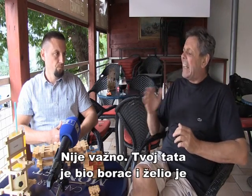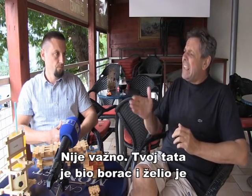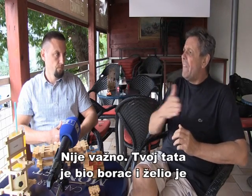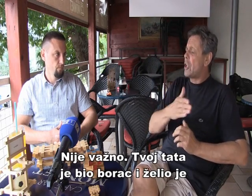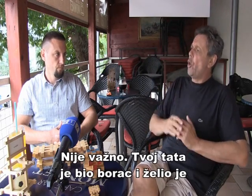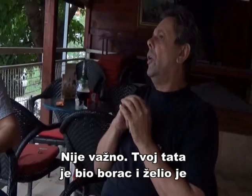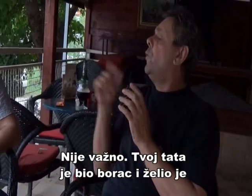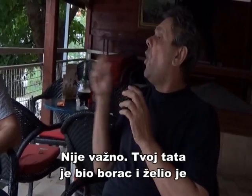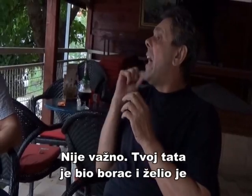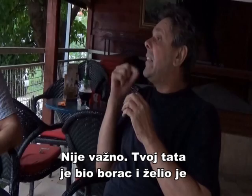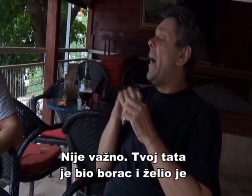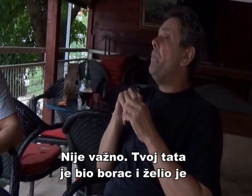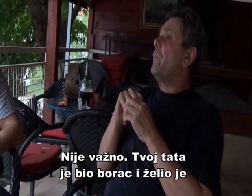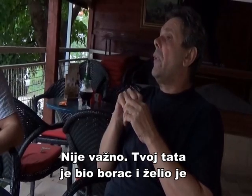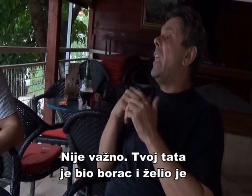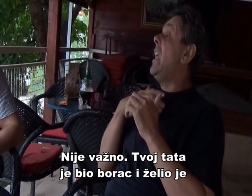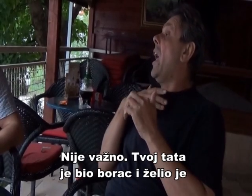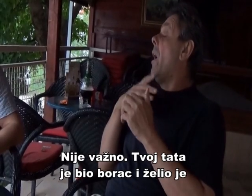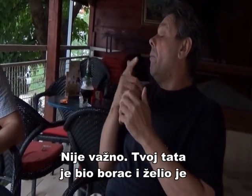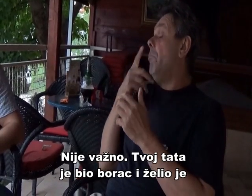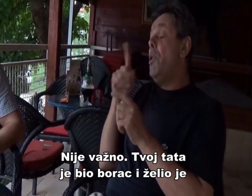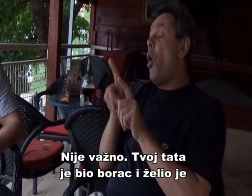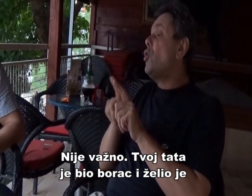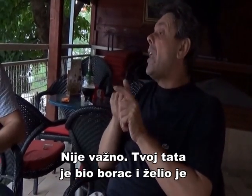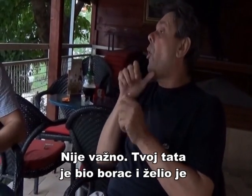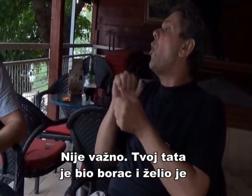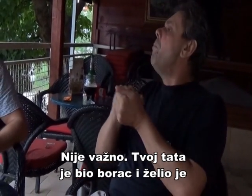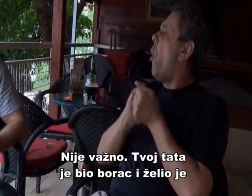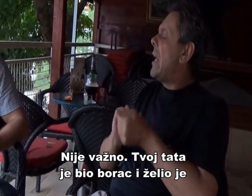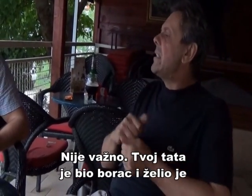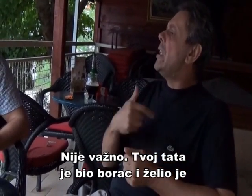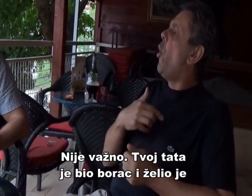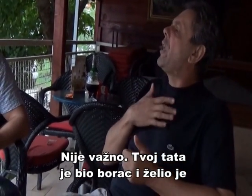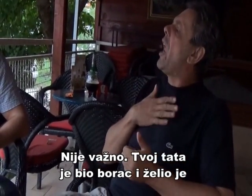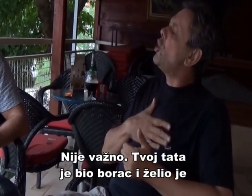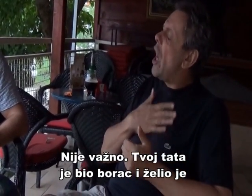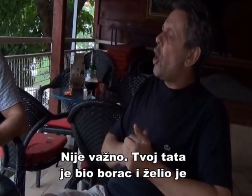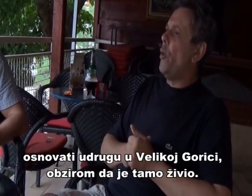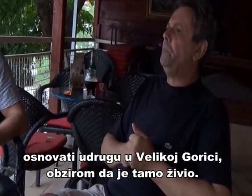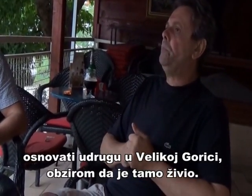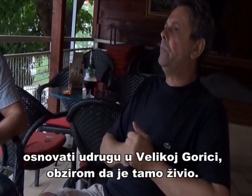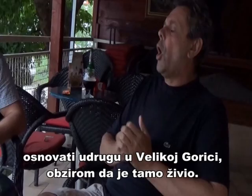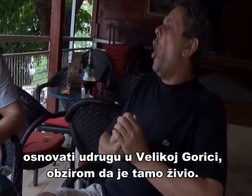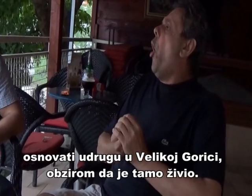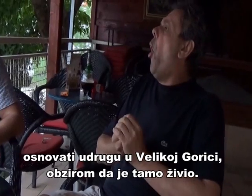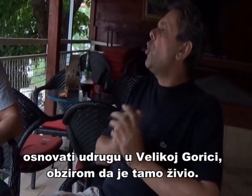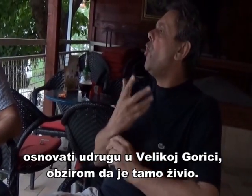nije važno. Tvoj tata je bio isto tako i borac i on je želio